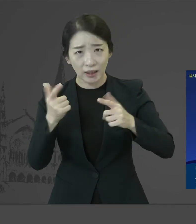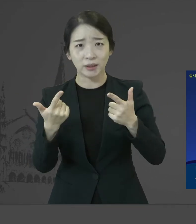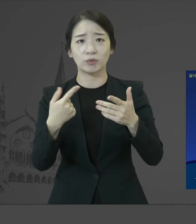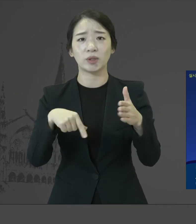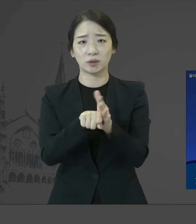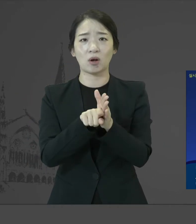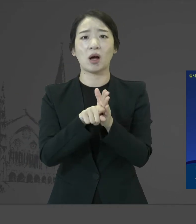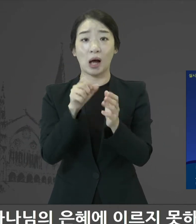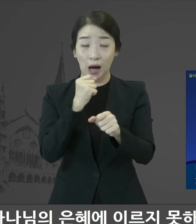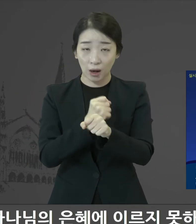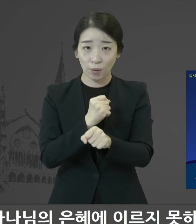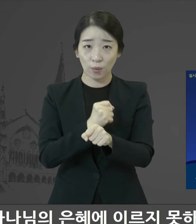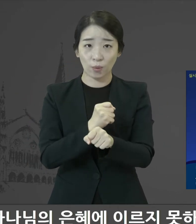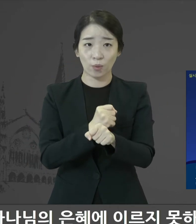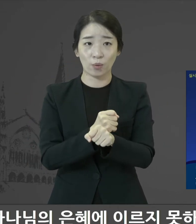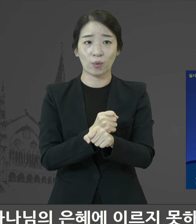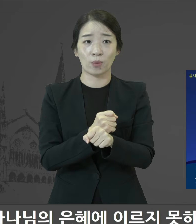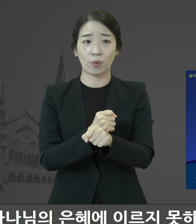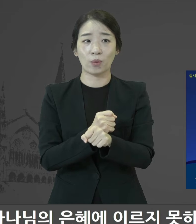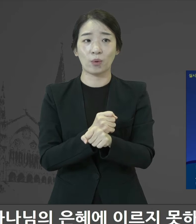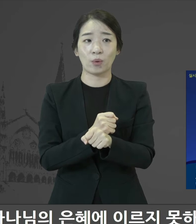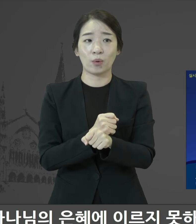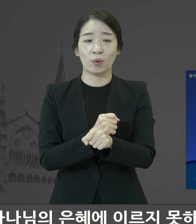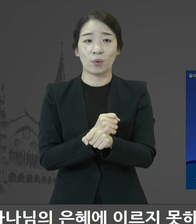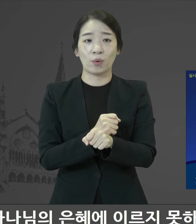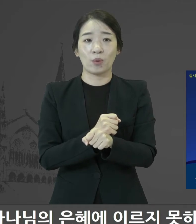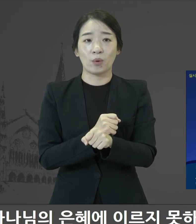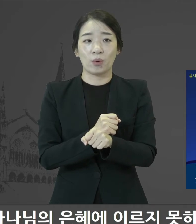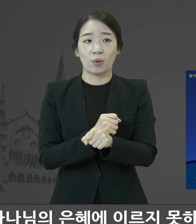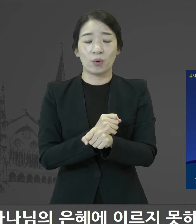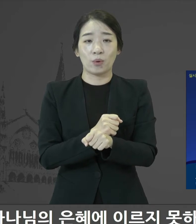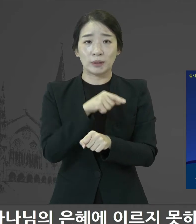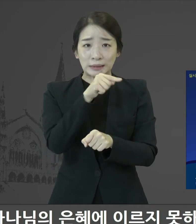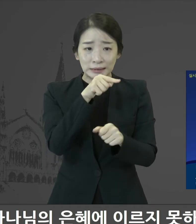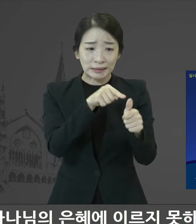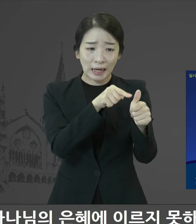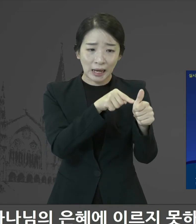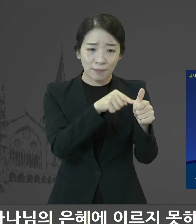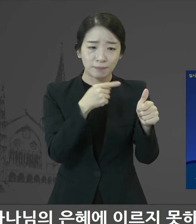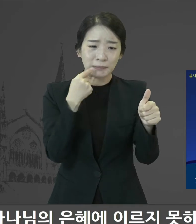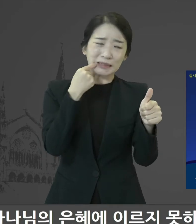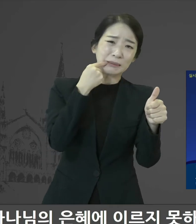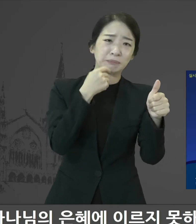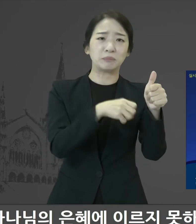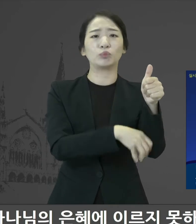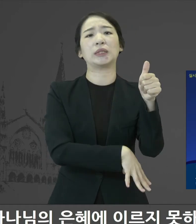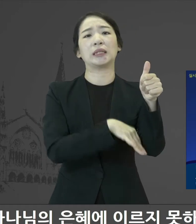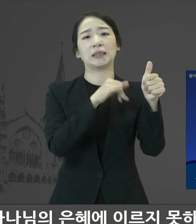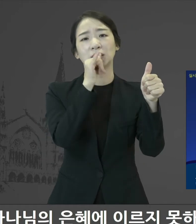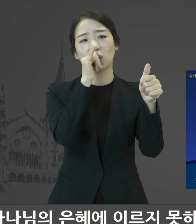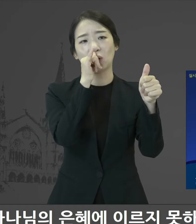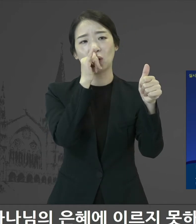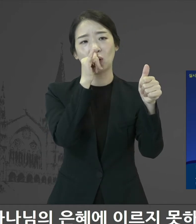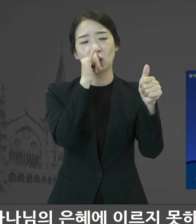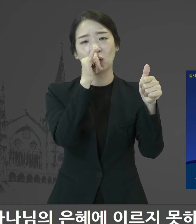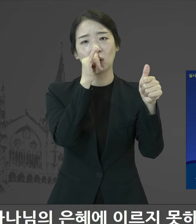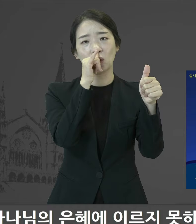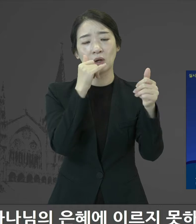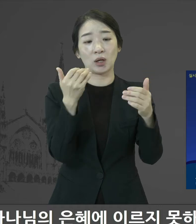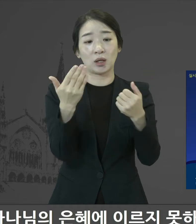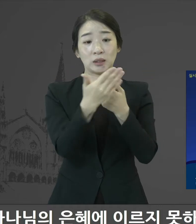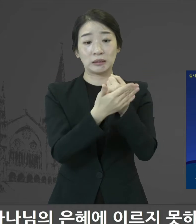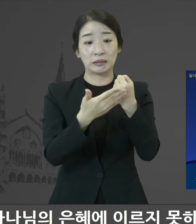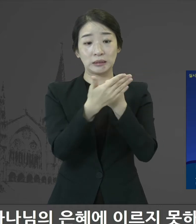하나님의 은혜에 이르지 못할 때 그 사람에게 쓴뿌리가 나는 겁니다. 은혜에서